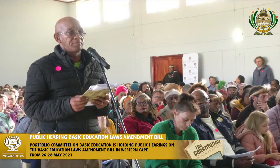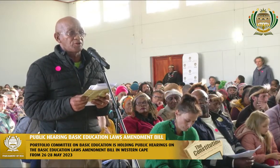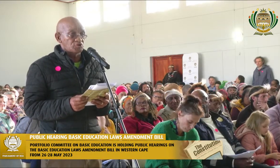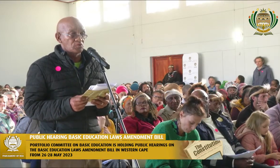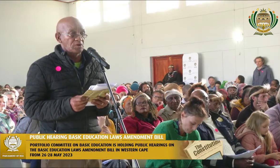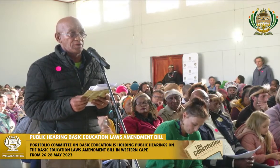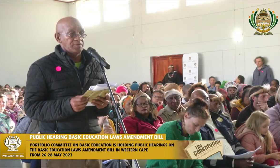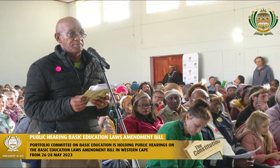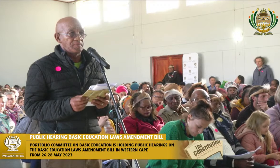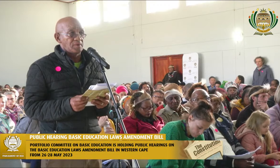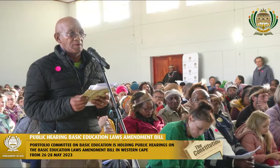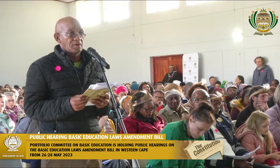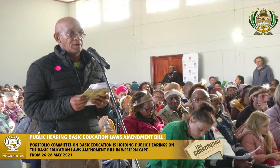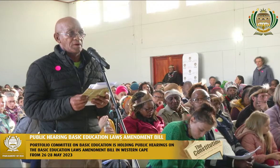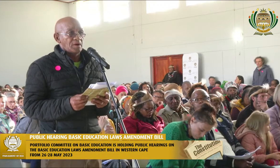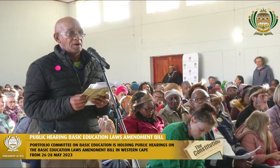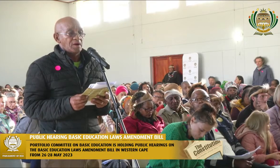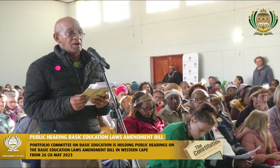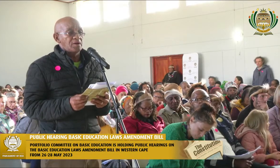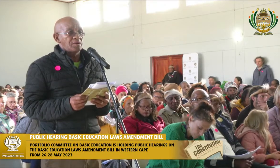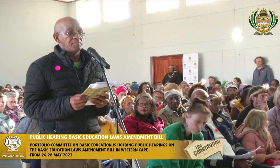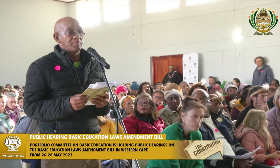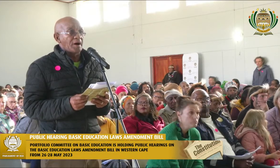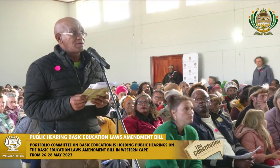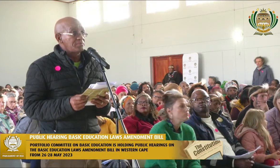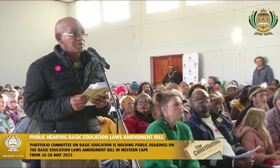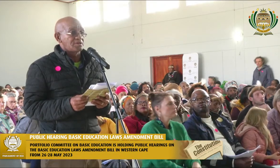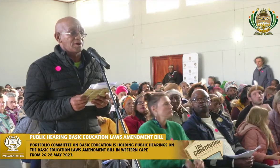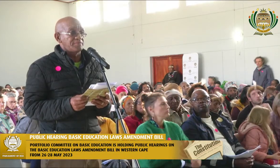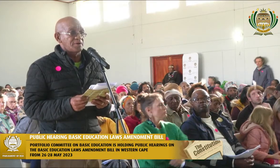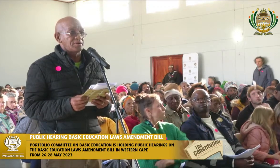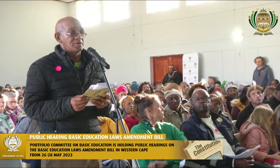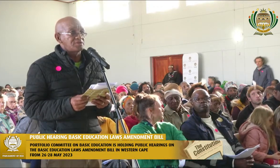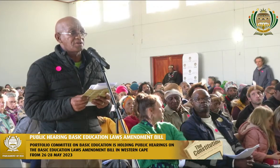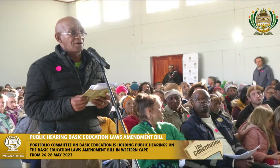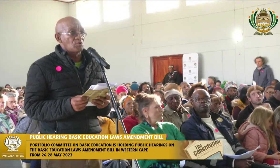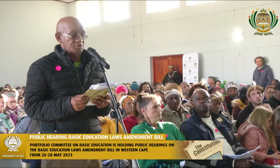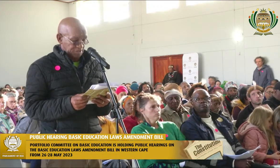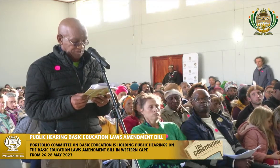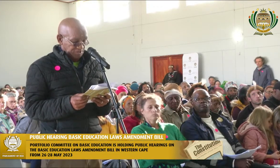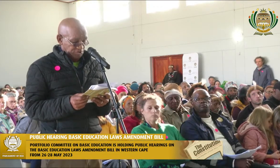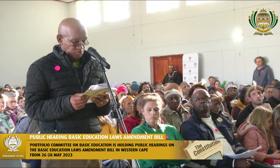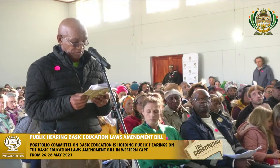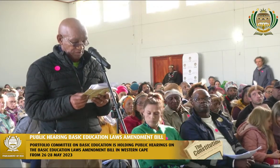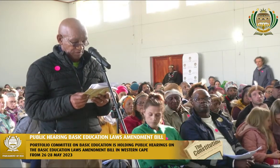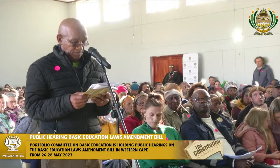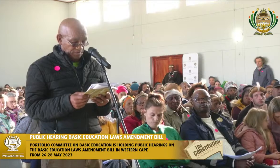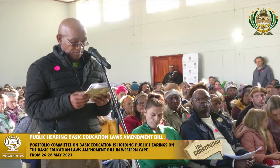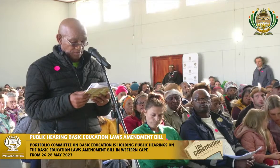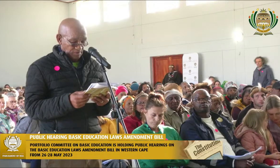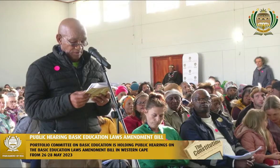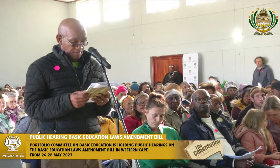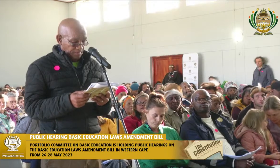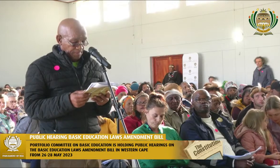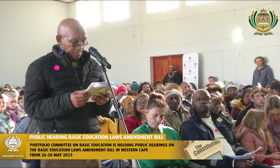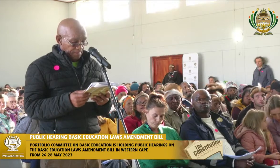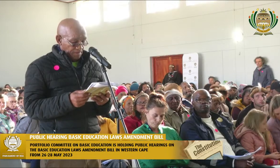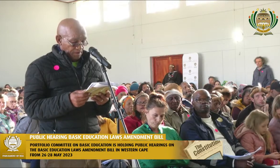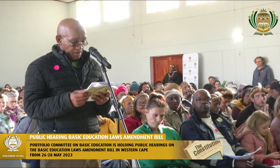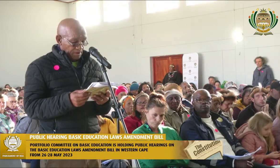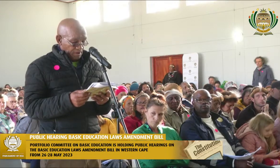Alkoholverbruik by skole en baie meer daarvan staan ons geensins toe nie.